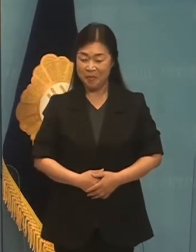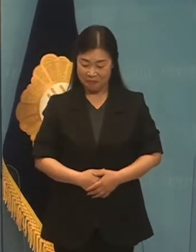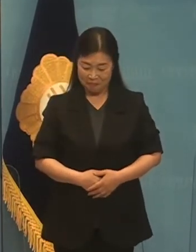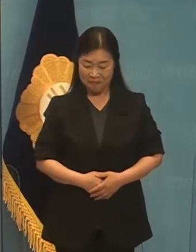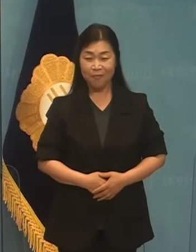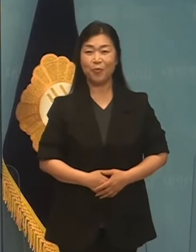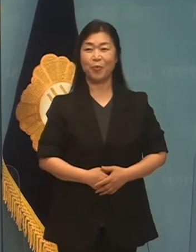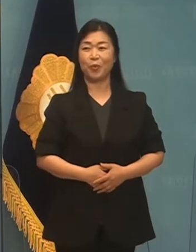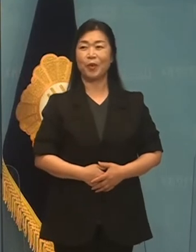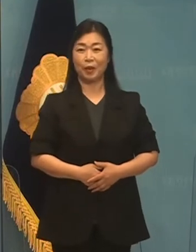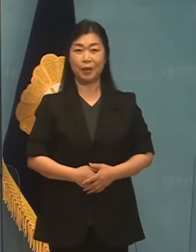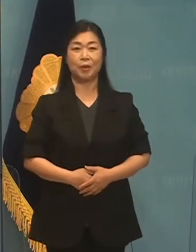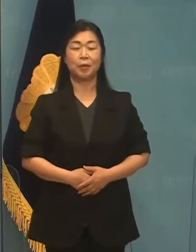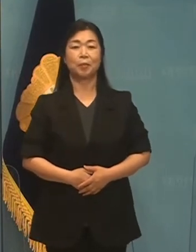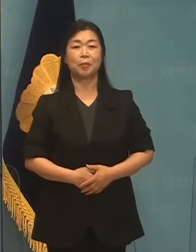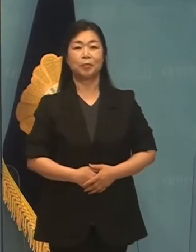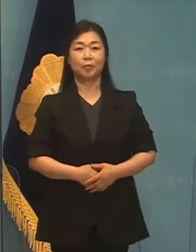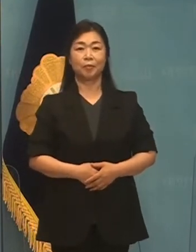네.